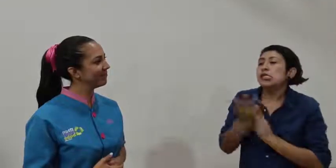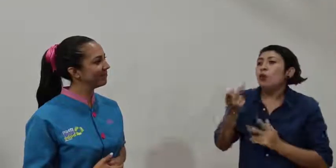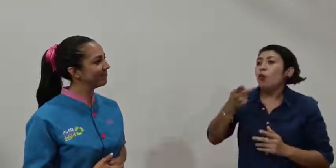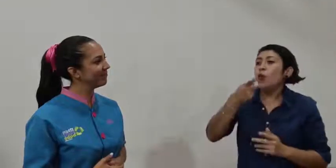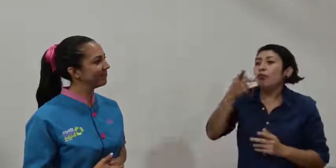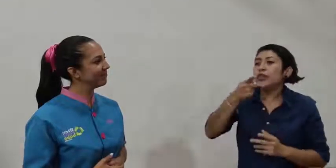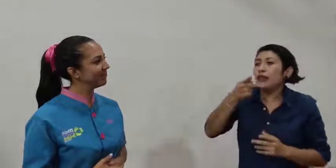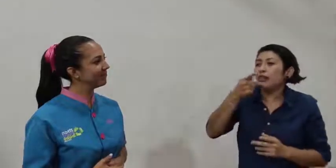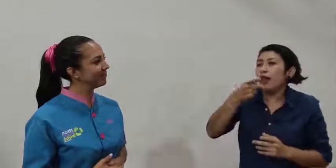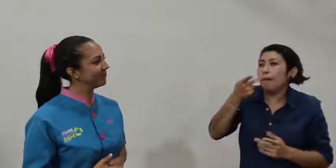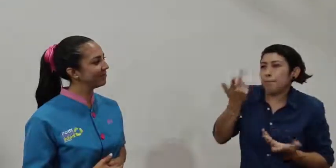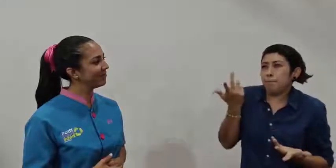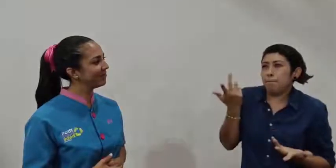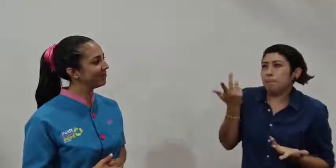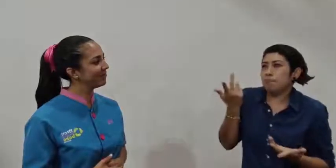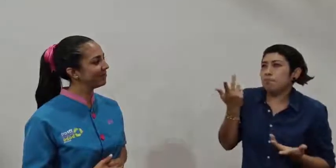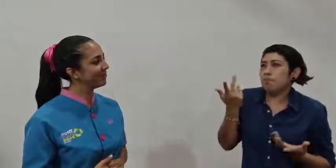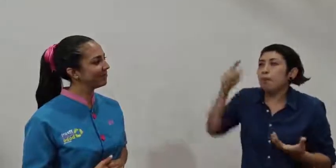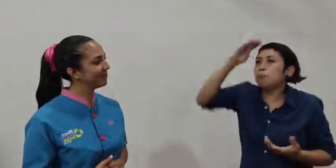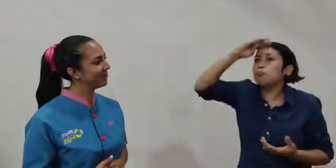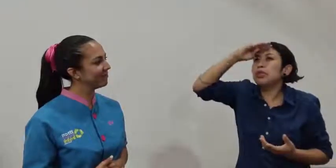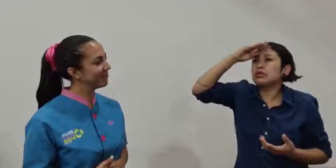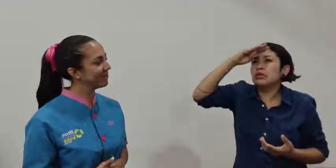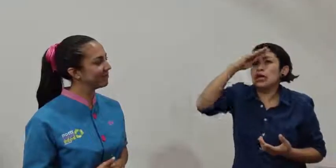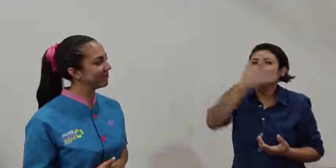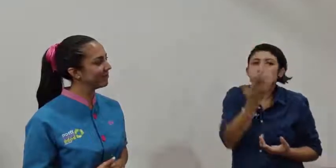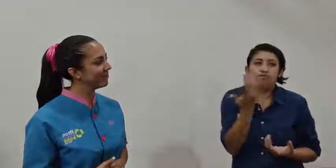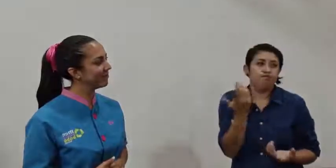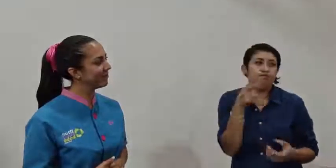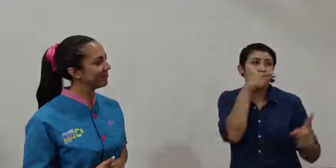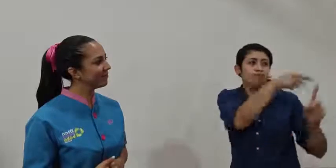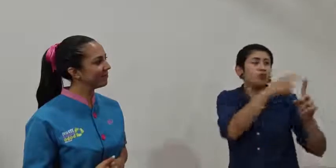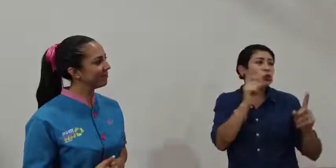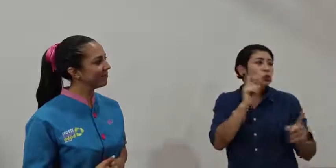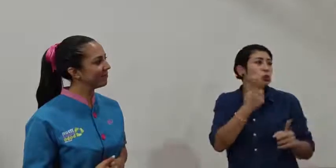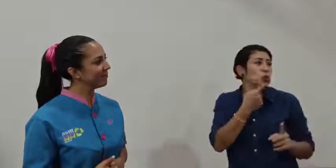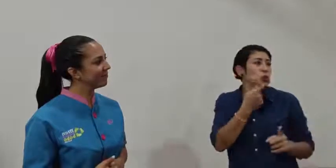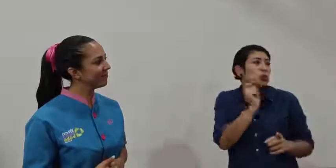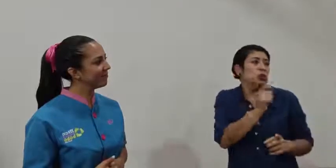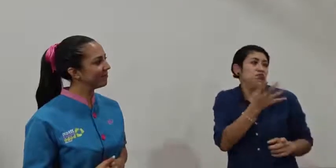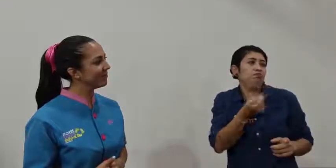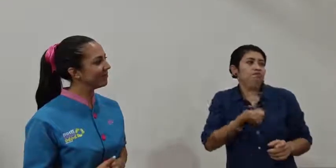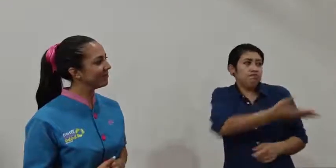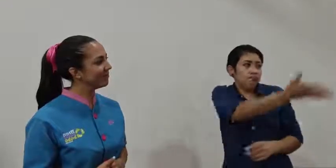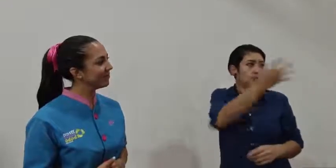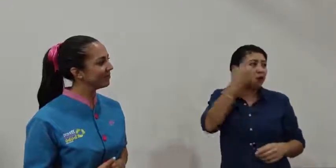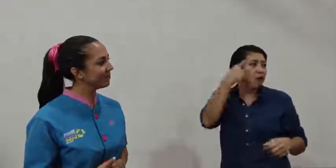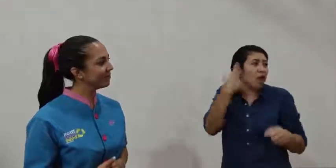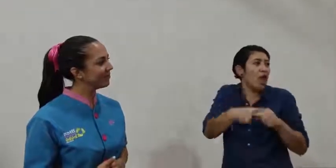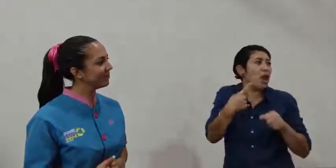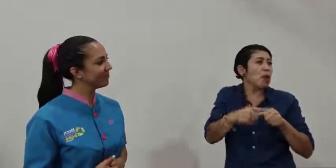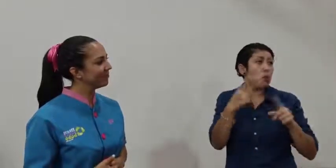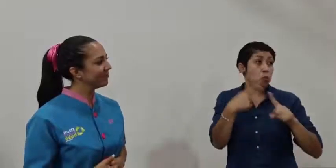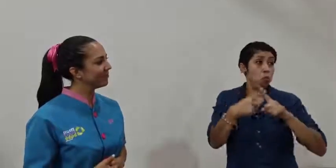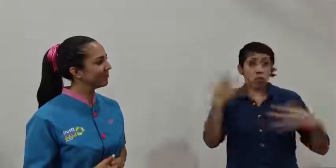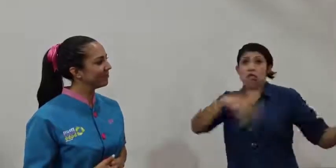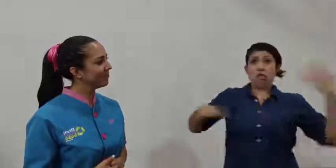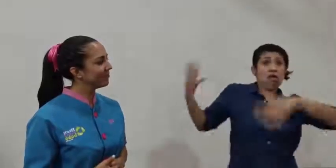Por ejemplo, las personas oyentes también piensan que los